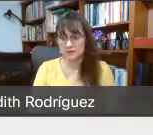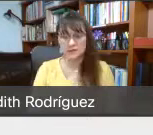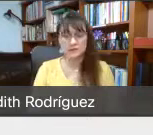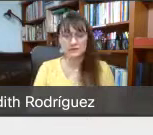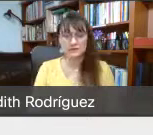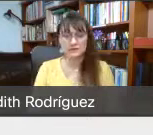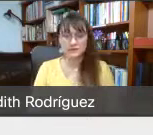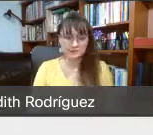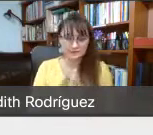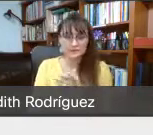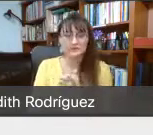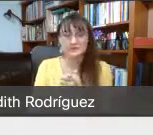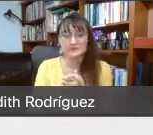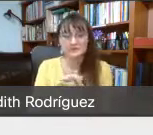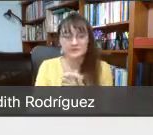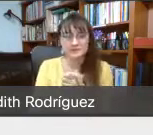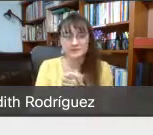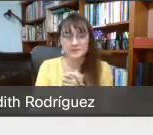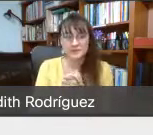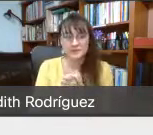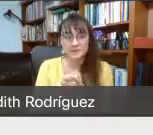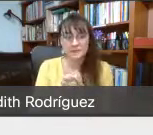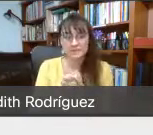¿Cindy o Andrea la llama?